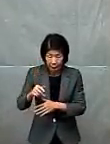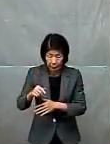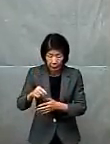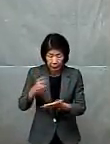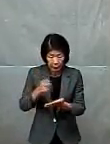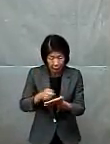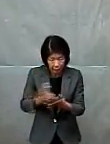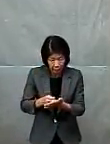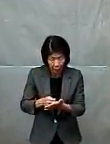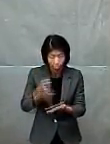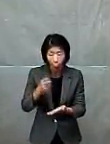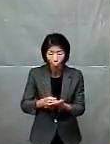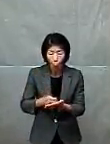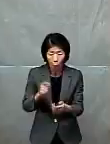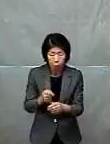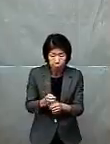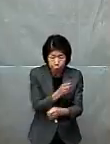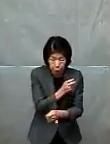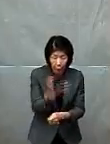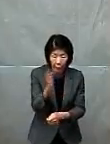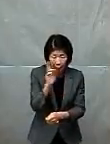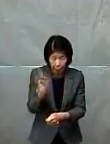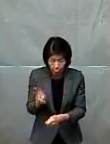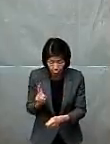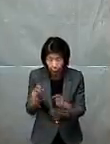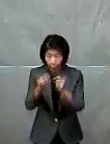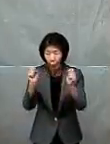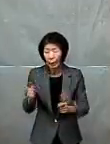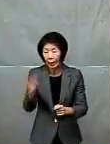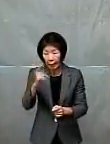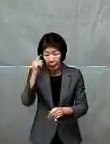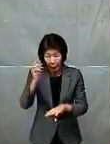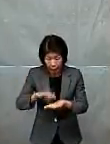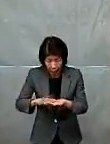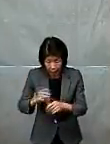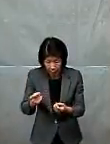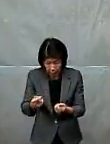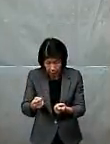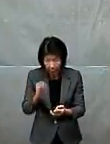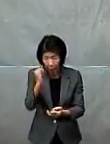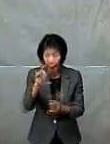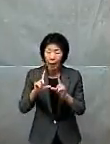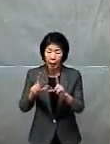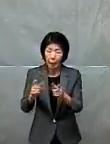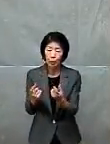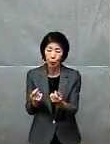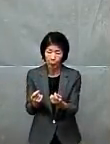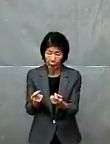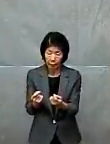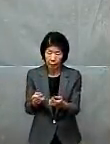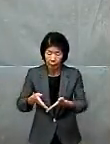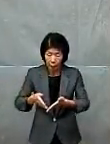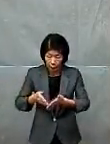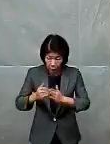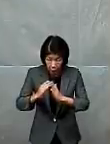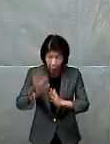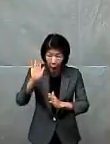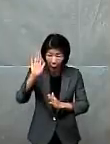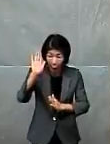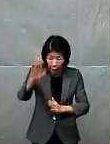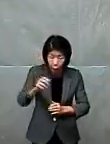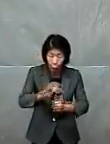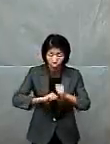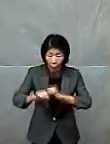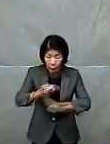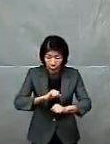ないというご認識であるということなんですよね。そうすると、 はいはい、 でその後設立されて、その後の活動の